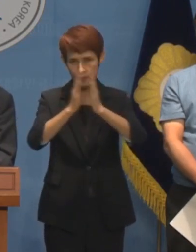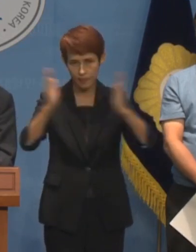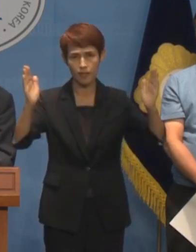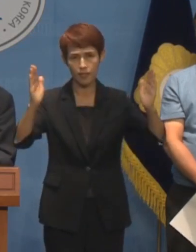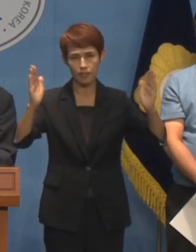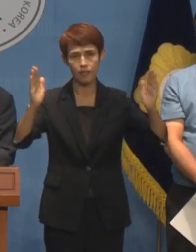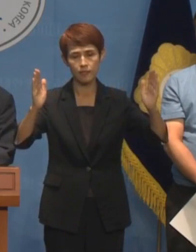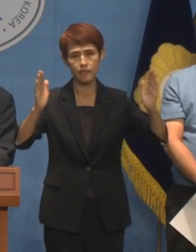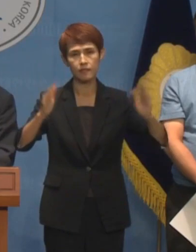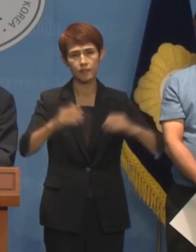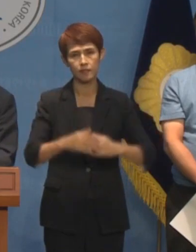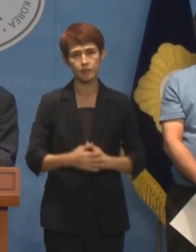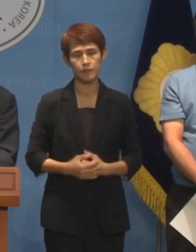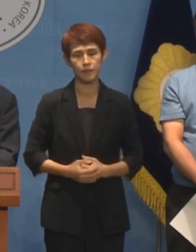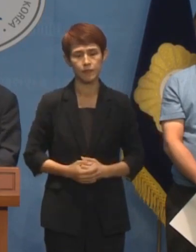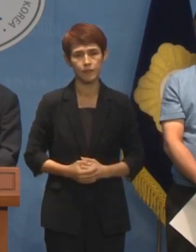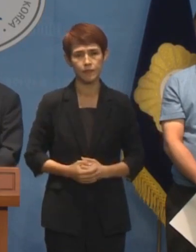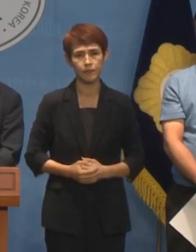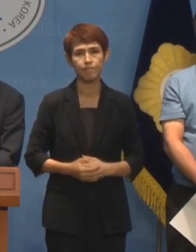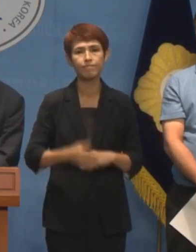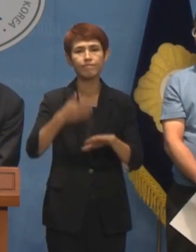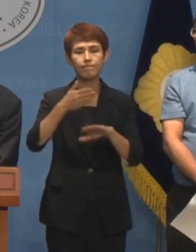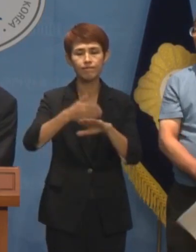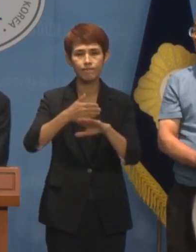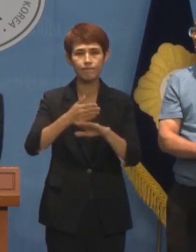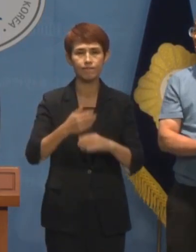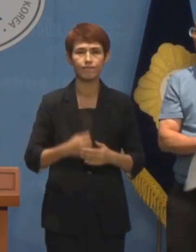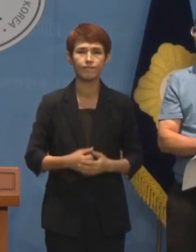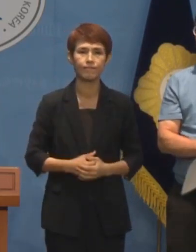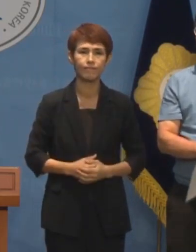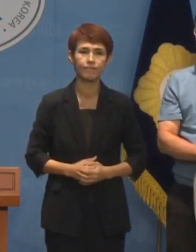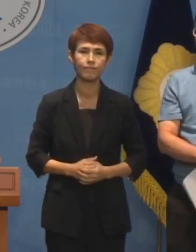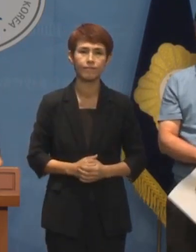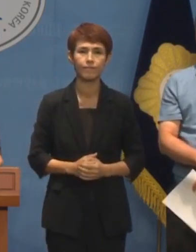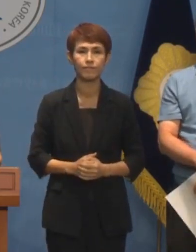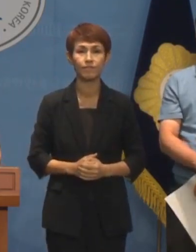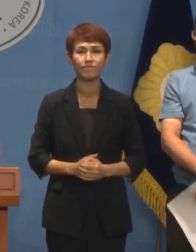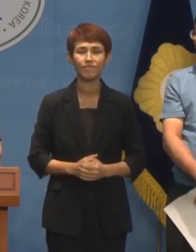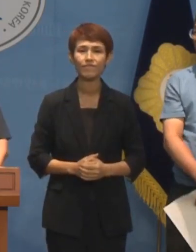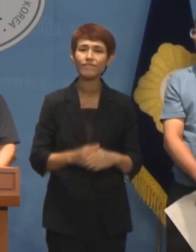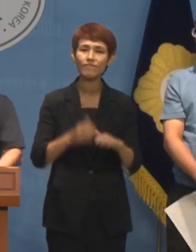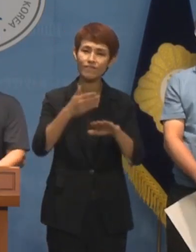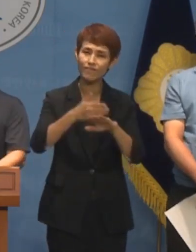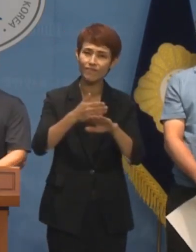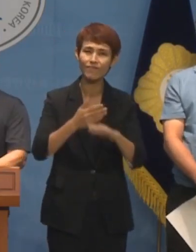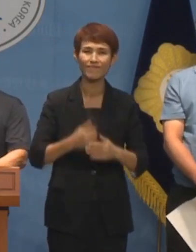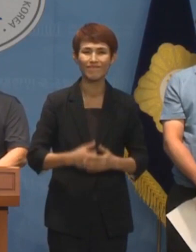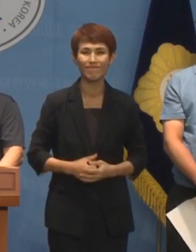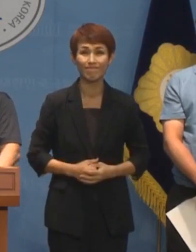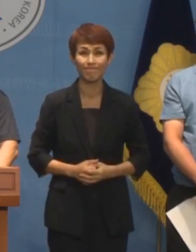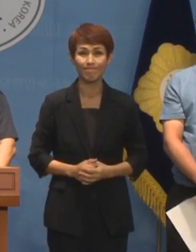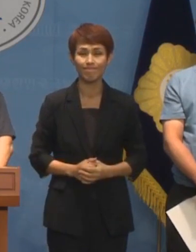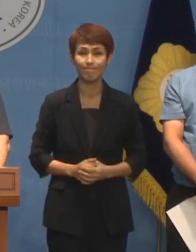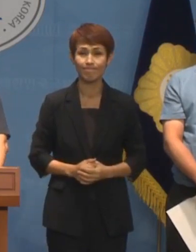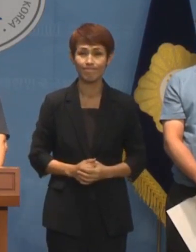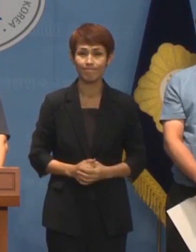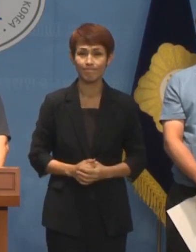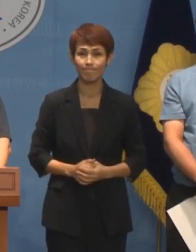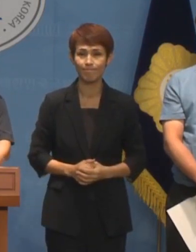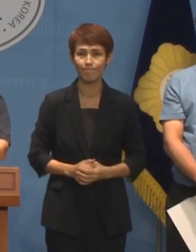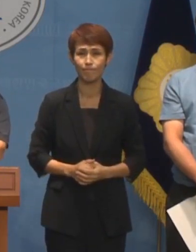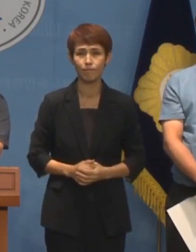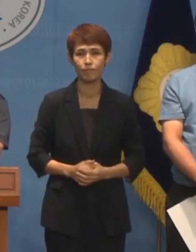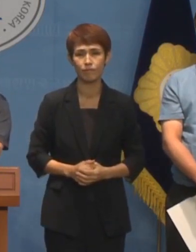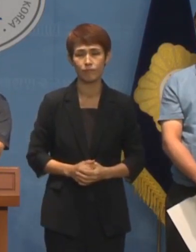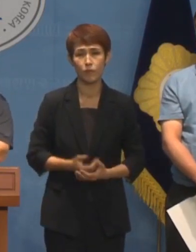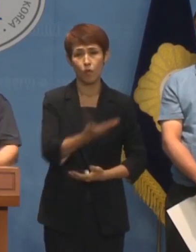실현하고 실천할 수밖에 없다는 거 말씀드립니다. 감사합니다. 예, 강득군님 감사합니다. 기자님들께서 한 번만 생각해